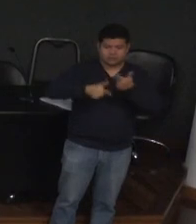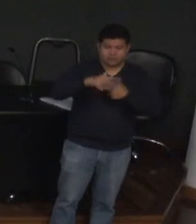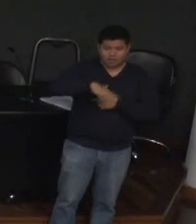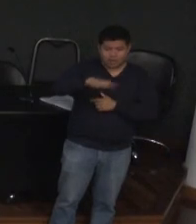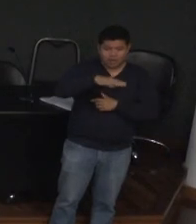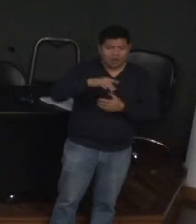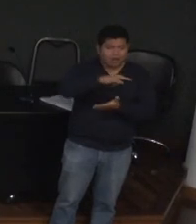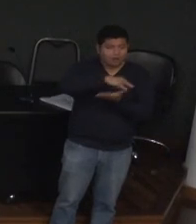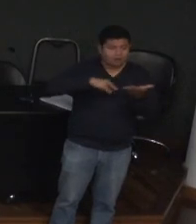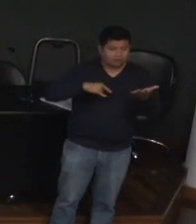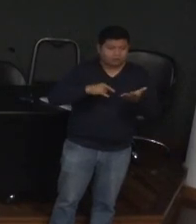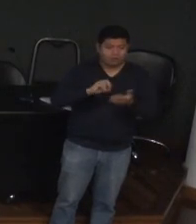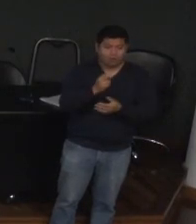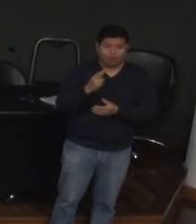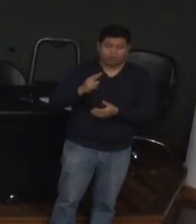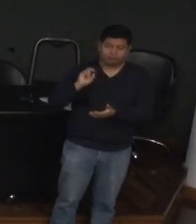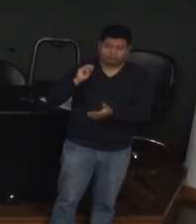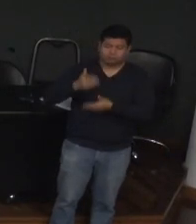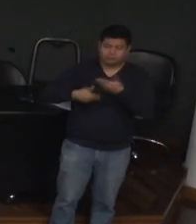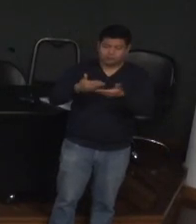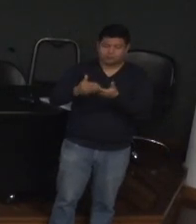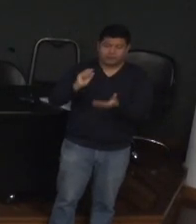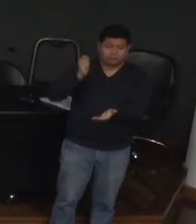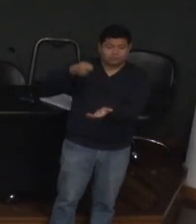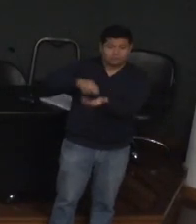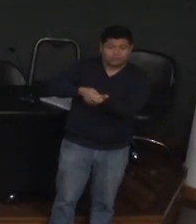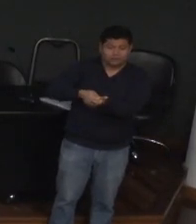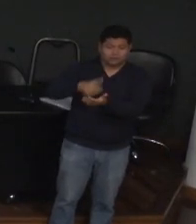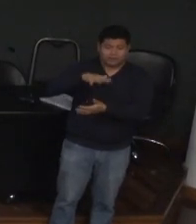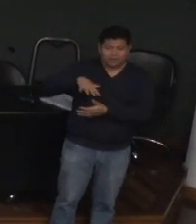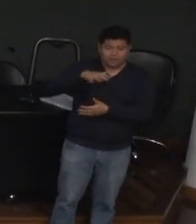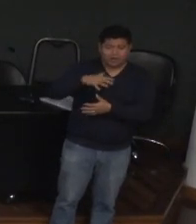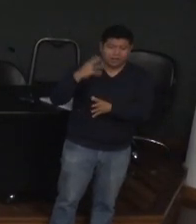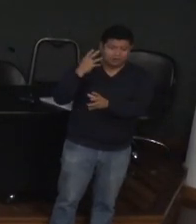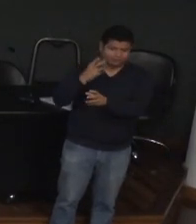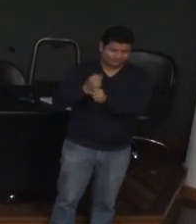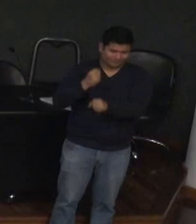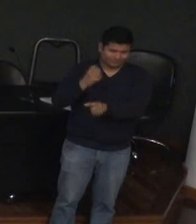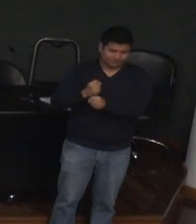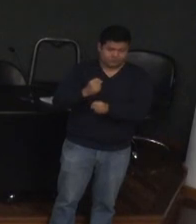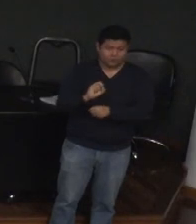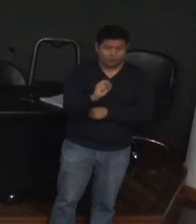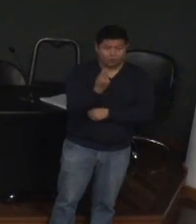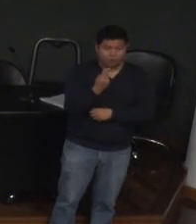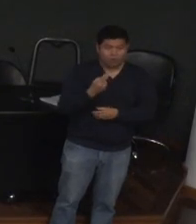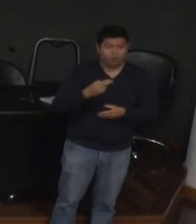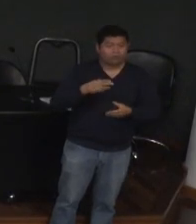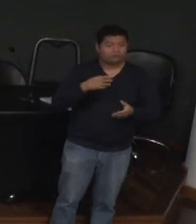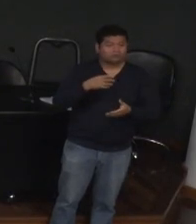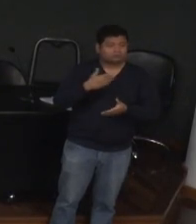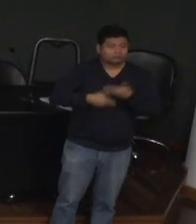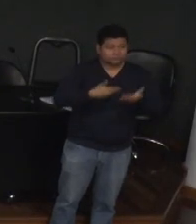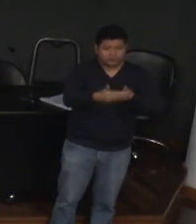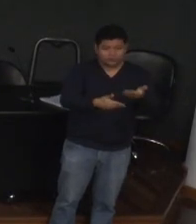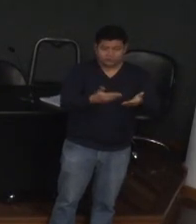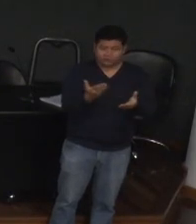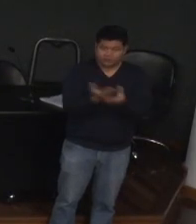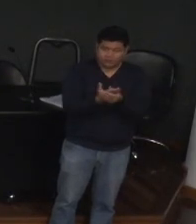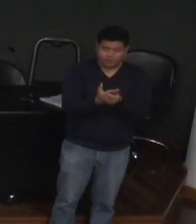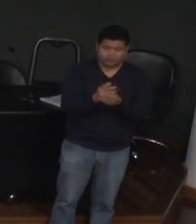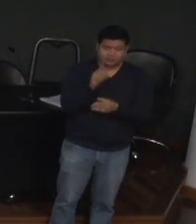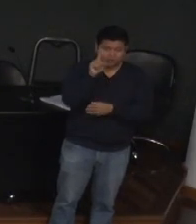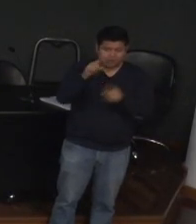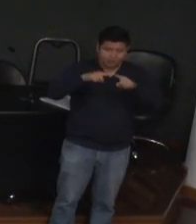o processo de pagamento na área, na área financeira. Eu quero fazer sobre o processo legislativo lá no gabinete, etc.